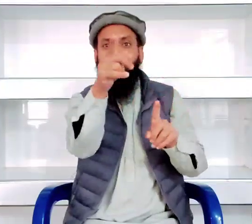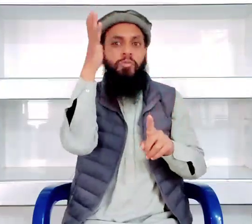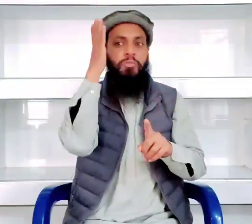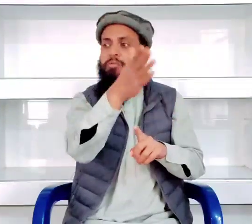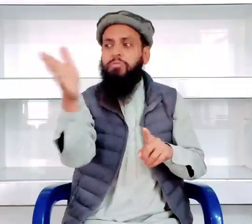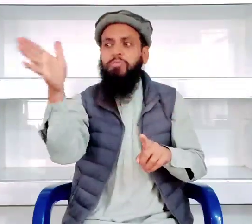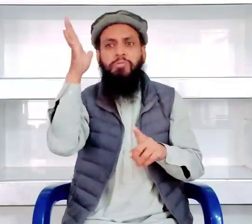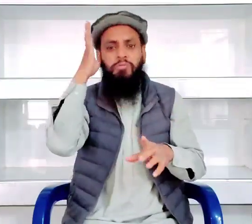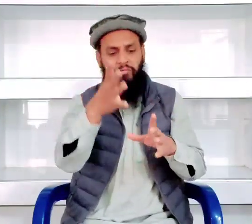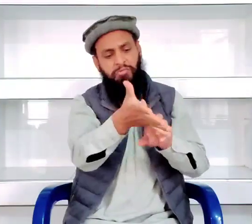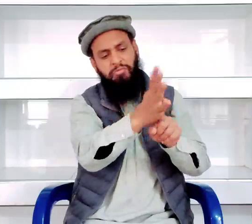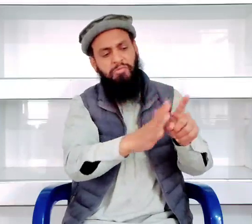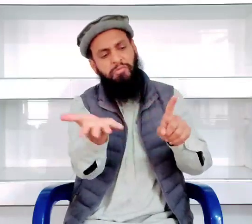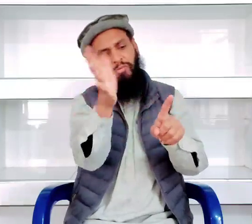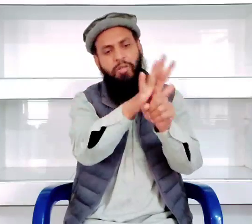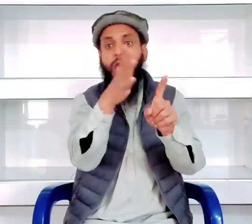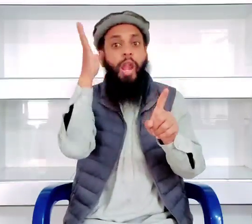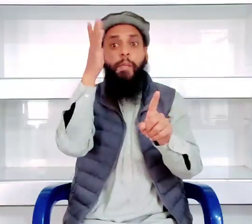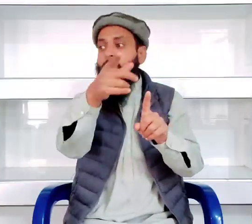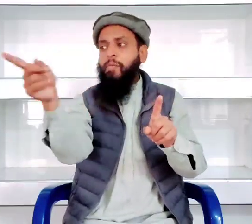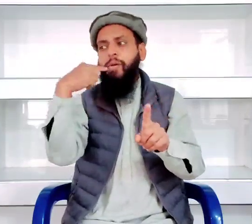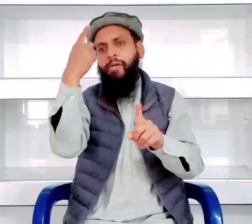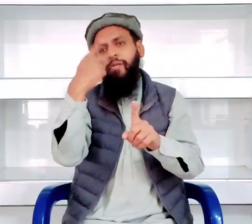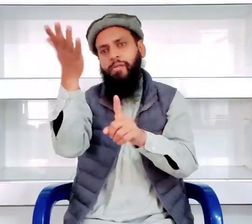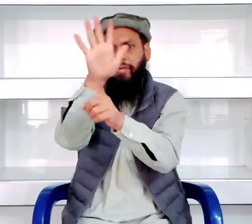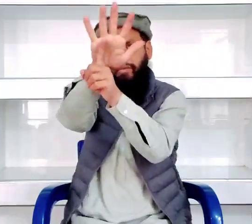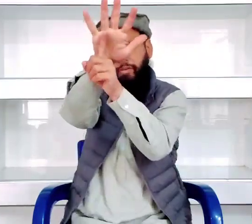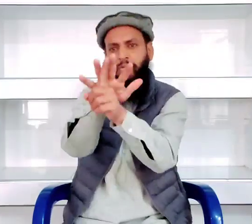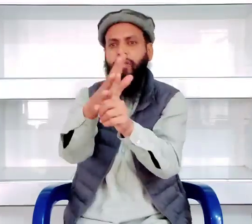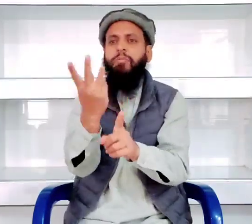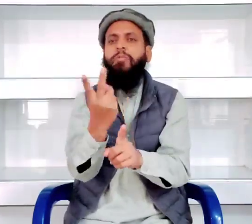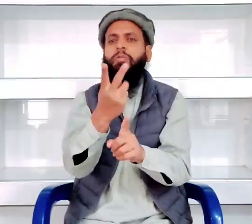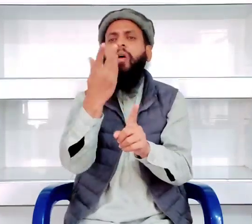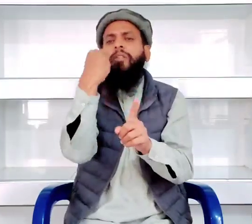ارشاد فرمایا ایسا شخص